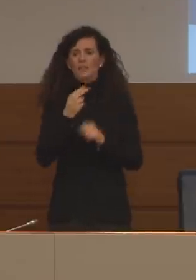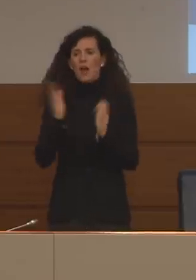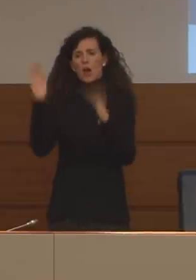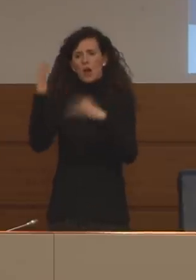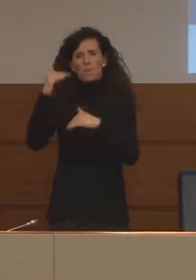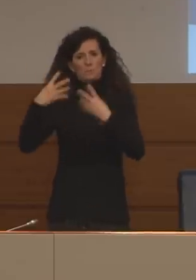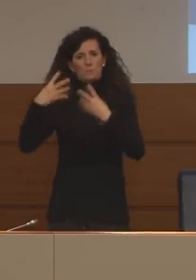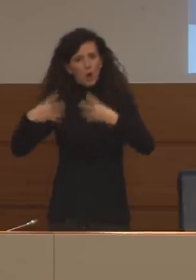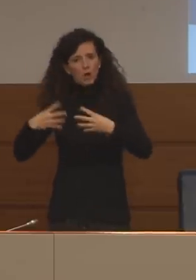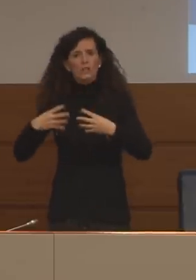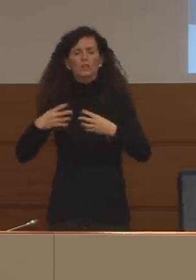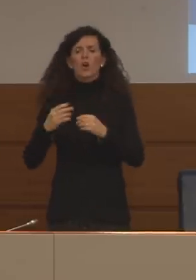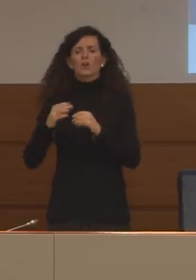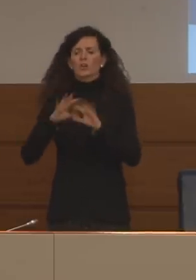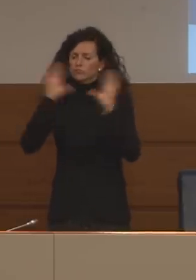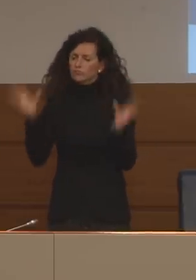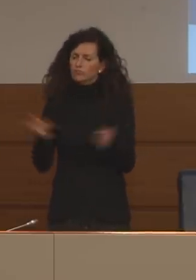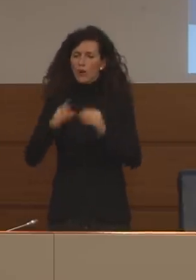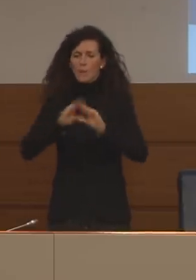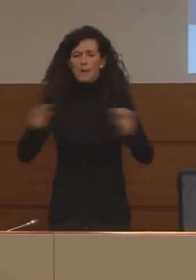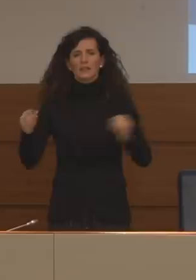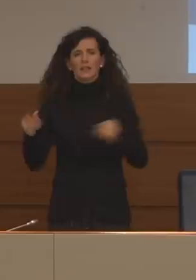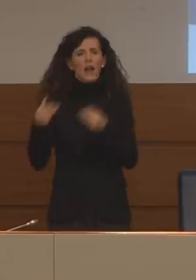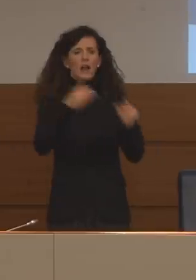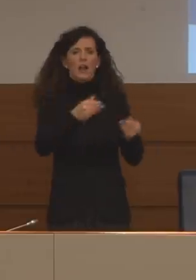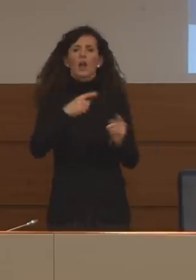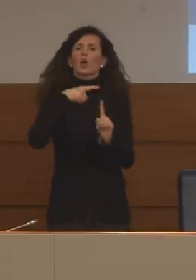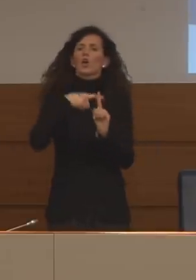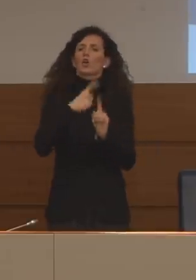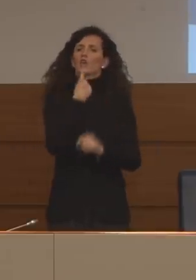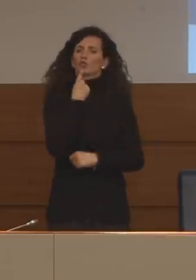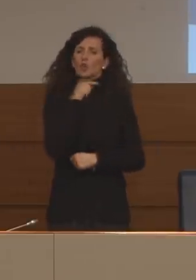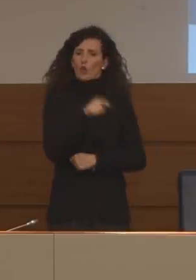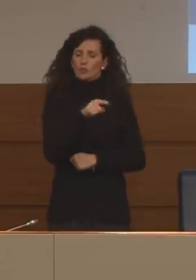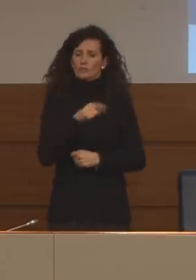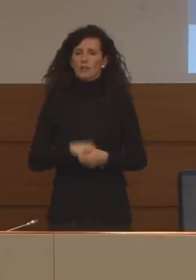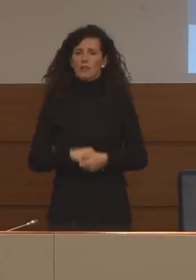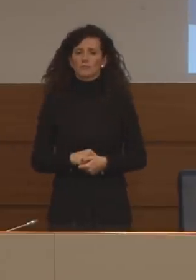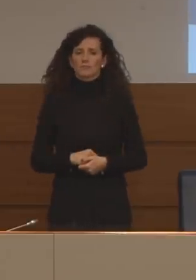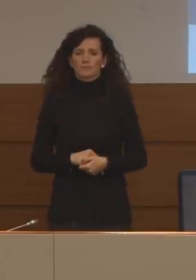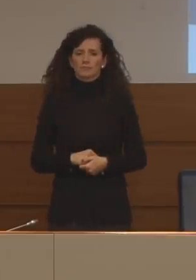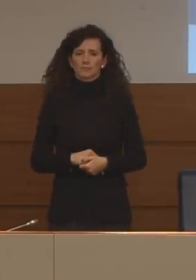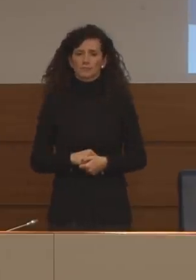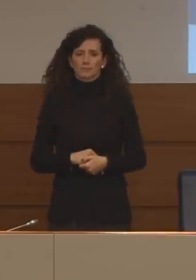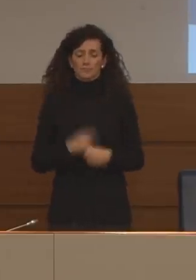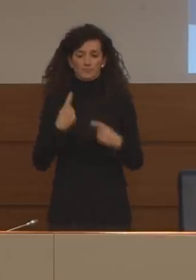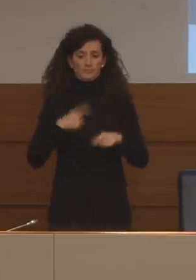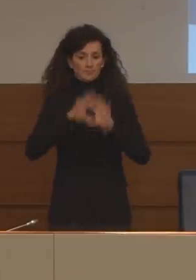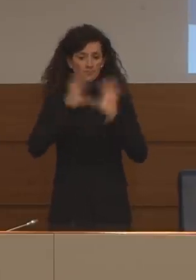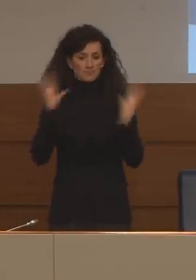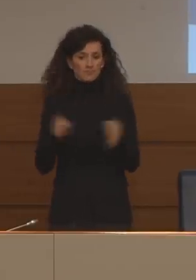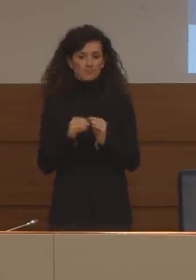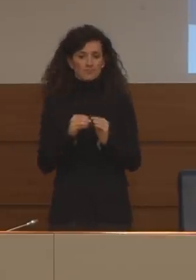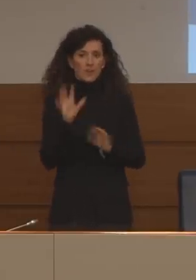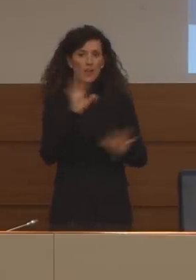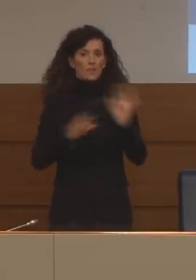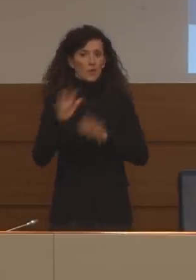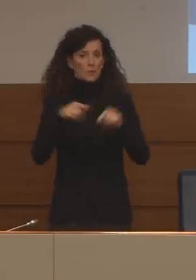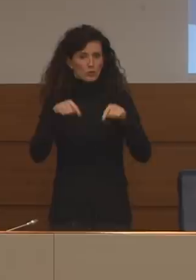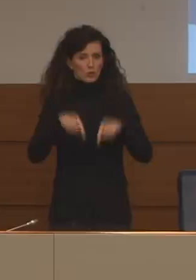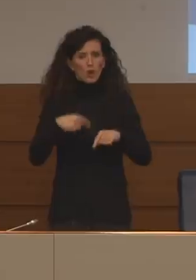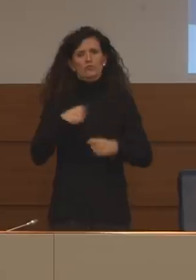destinato alla croce rossa questo è il dato di oggi e passo la parola